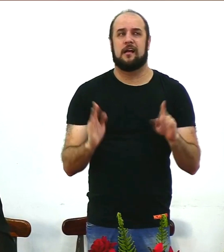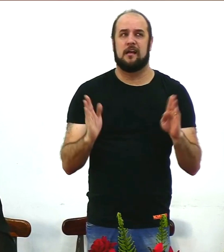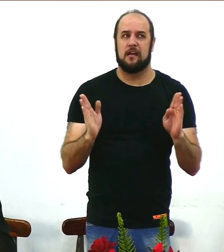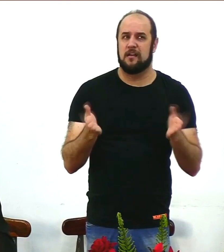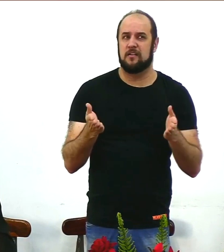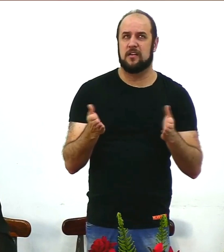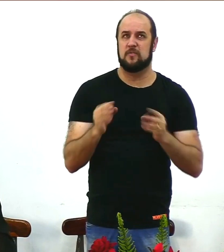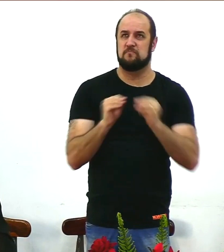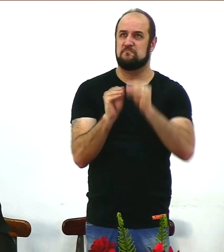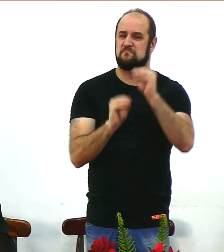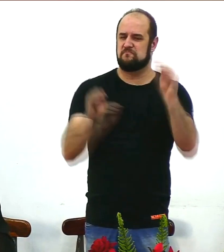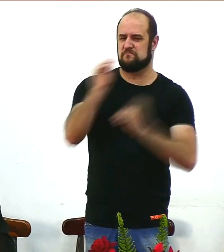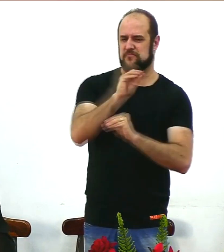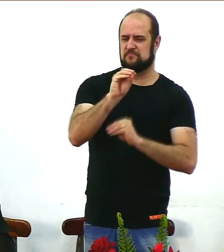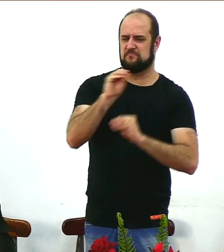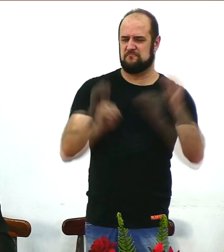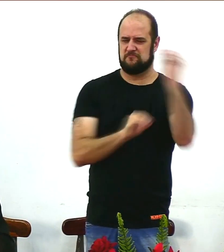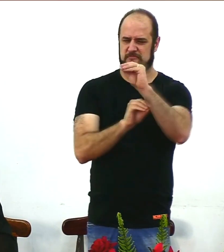sabe